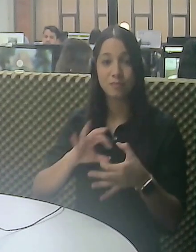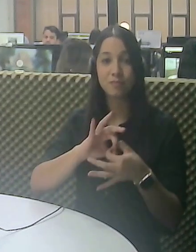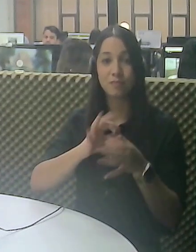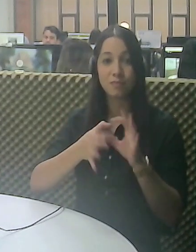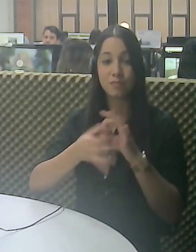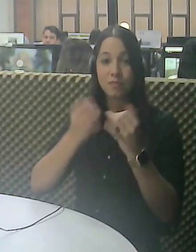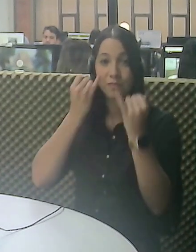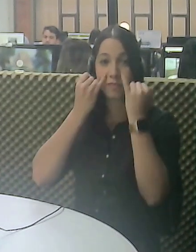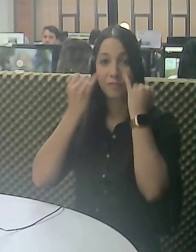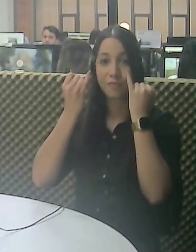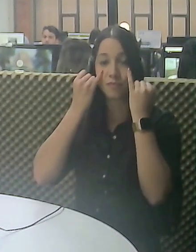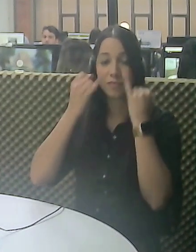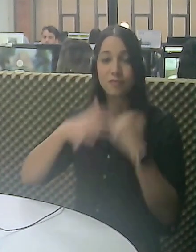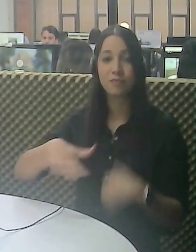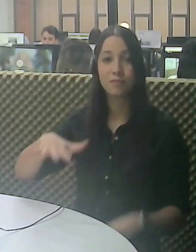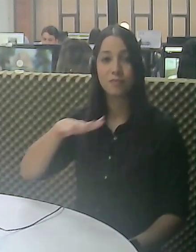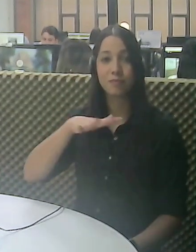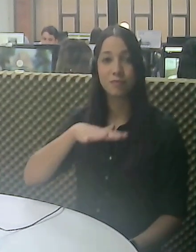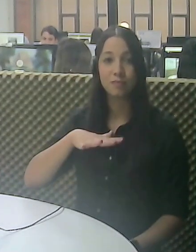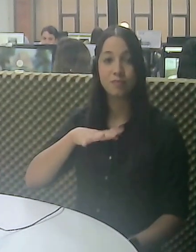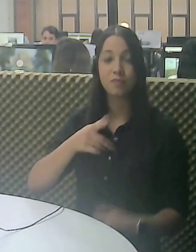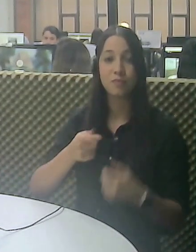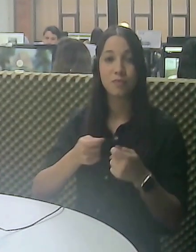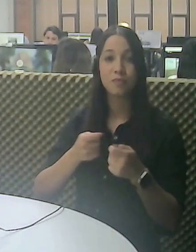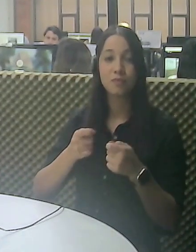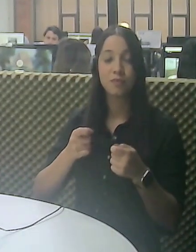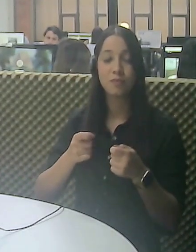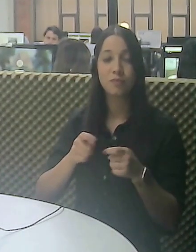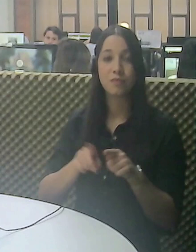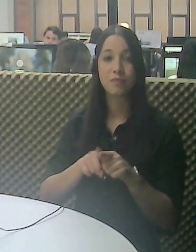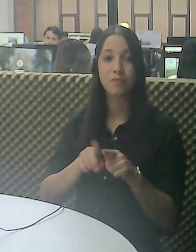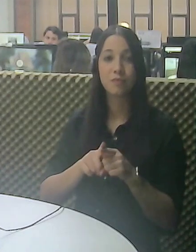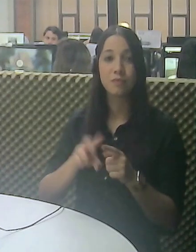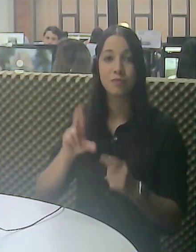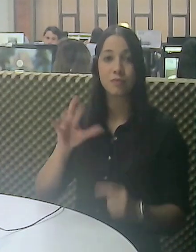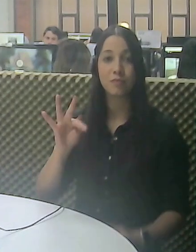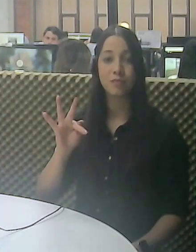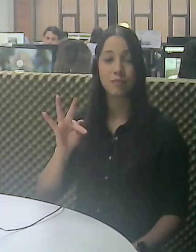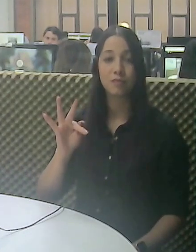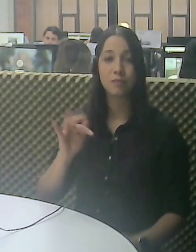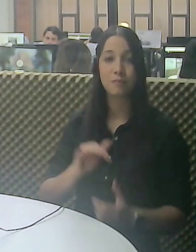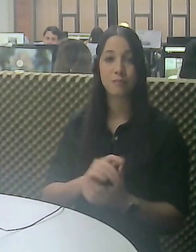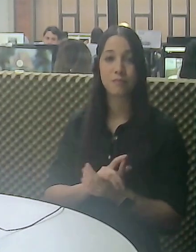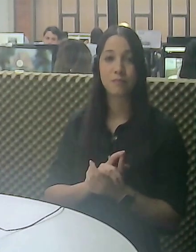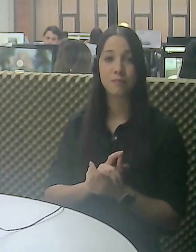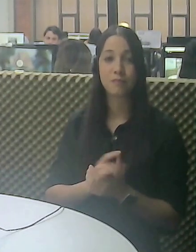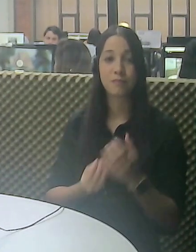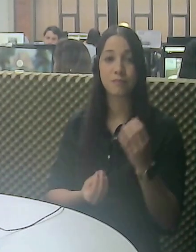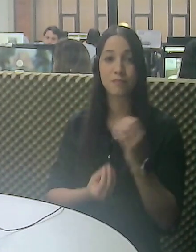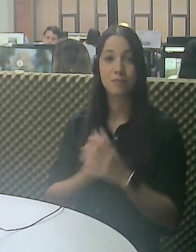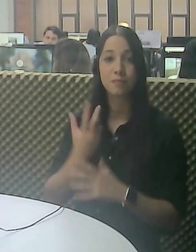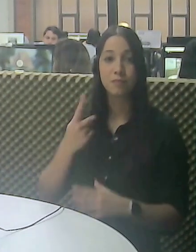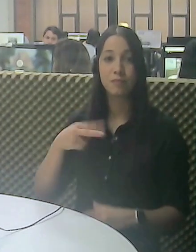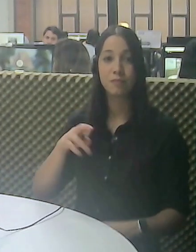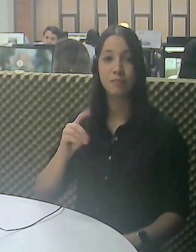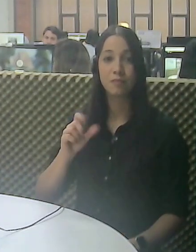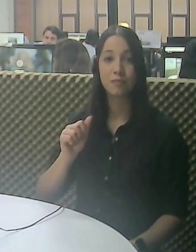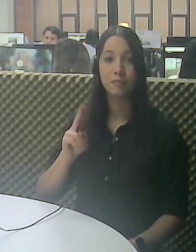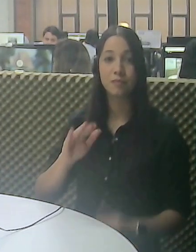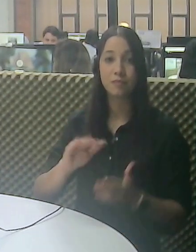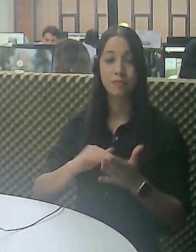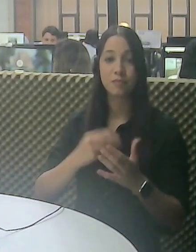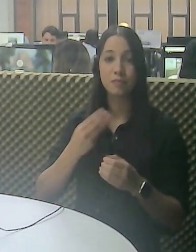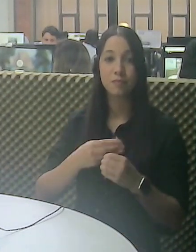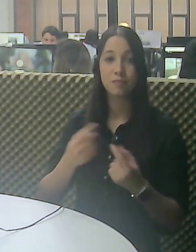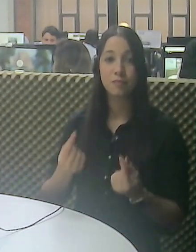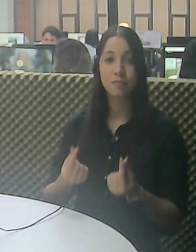de informações locais, da Junta Comercial e da Receita Federal. O recurso foi criado pela Prodaub e pela Secretaria Municipal